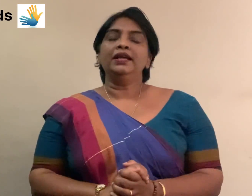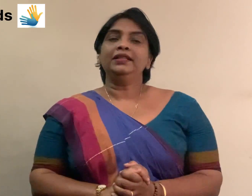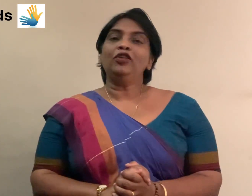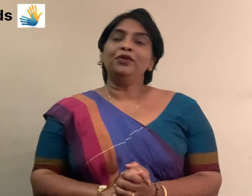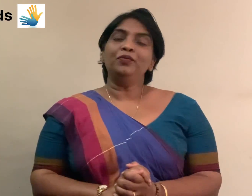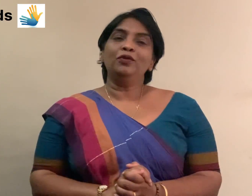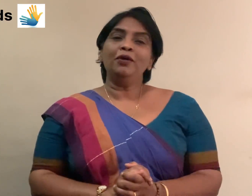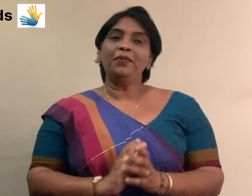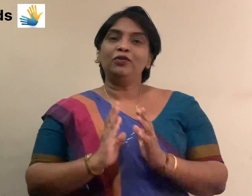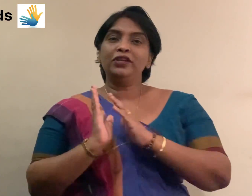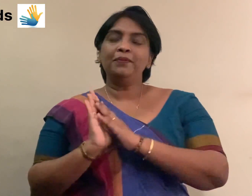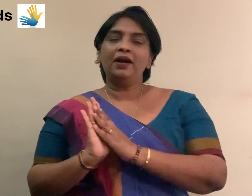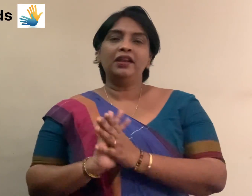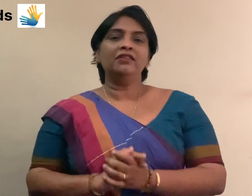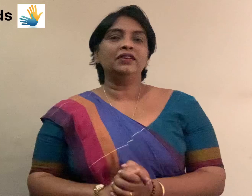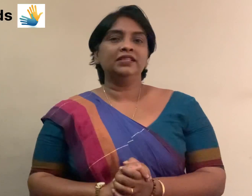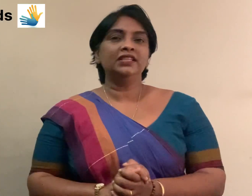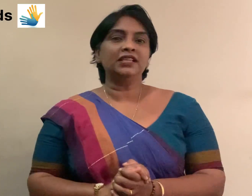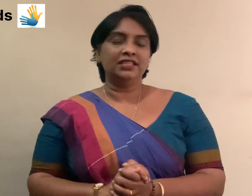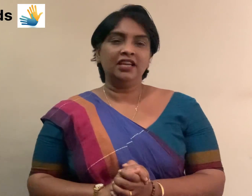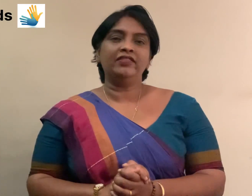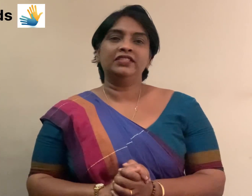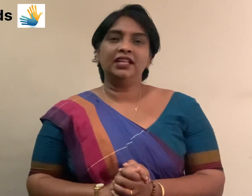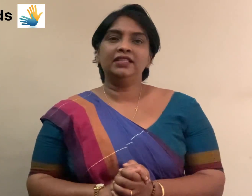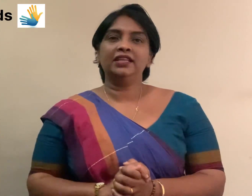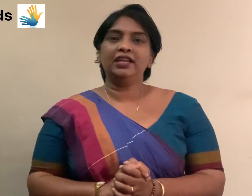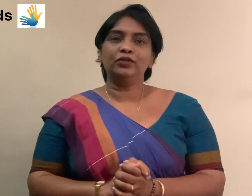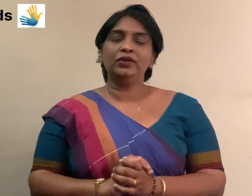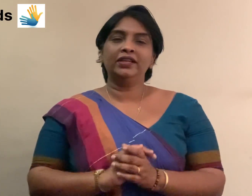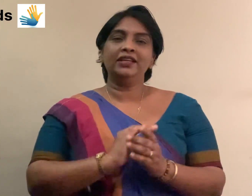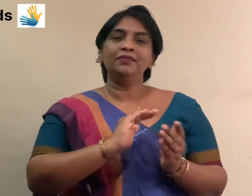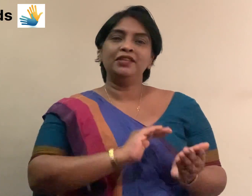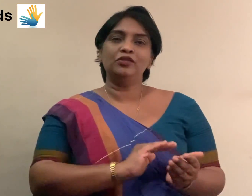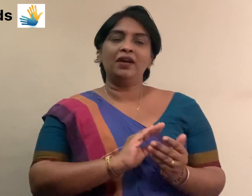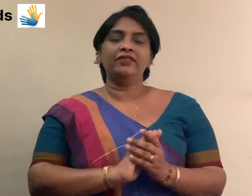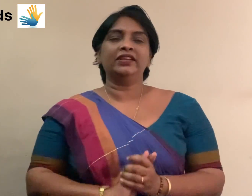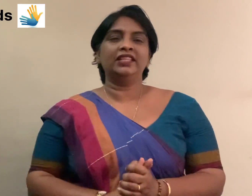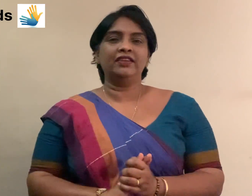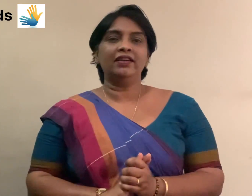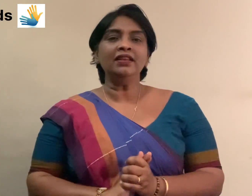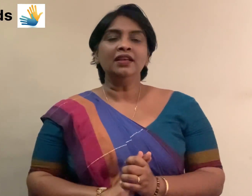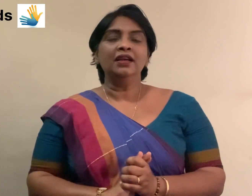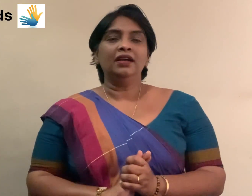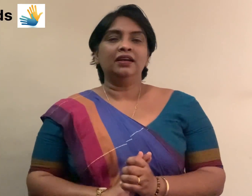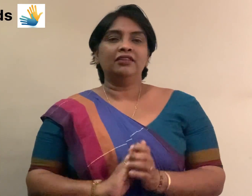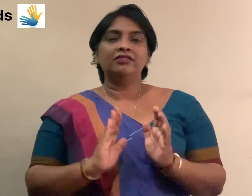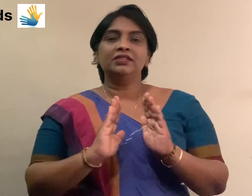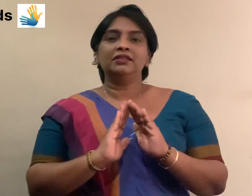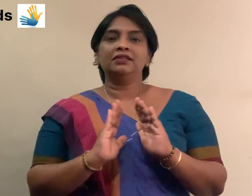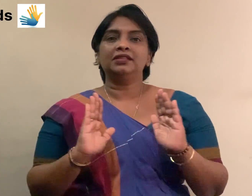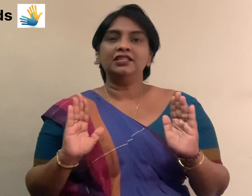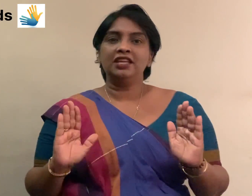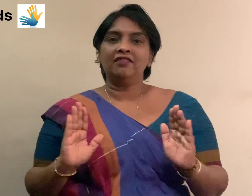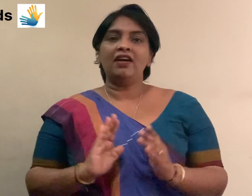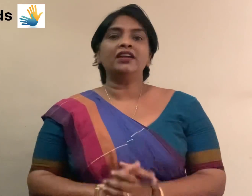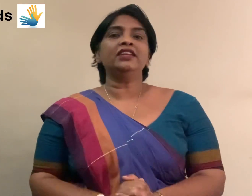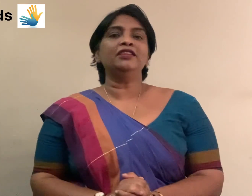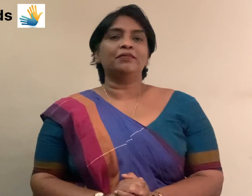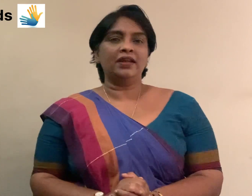දැන් ඔබට පුළුවන් පහුගිය පාඩම් වල තියෙන සංඥා වචනත් එක්ක එකතු කරගෙන මේ ස්වභාවික දේවල් සංඥා වාක්‍ය නිර්මාණය